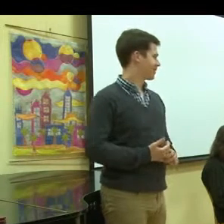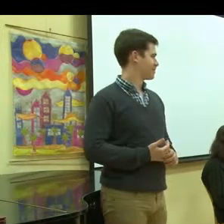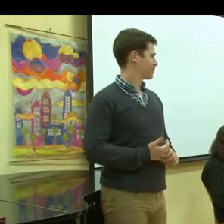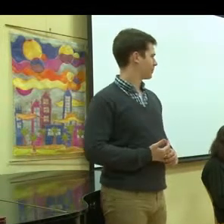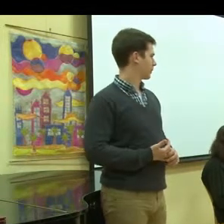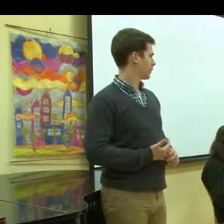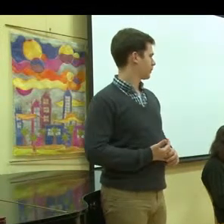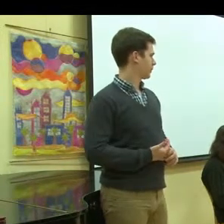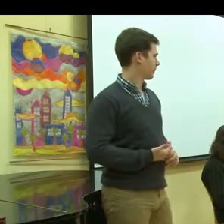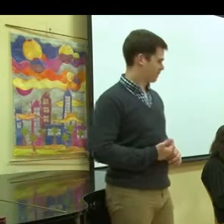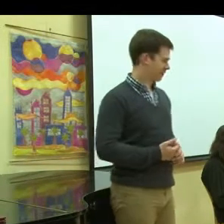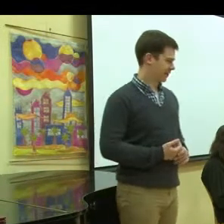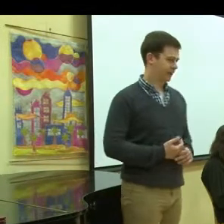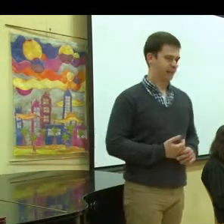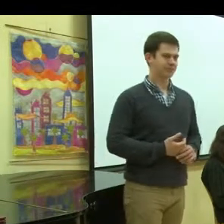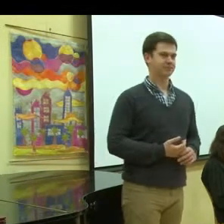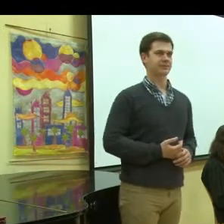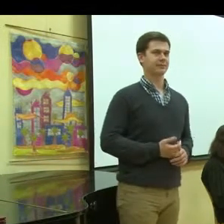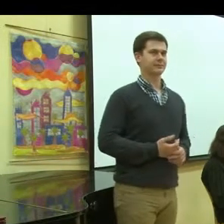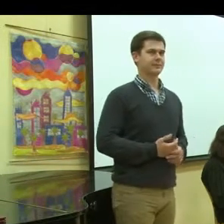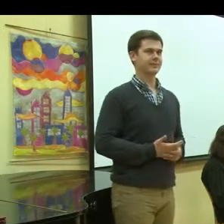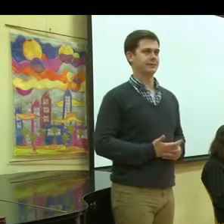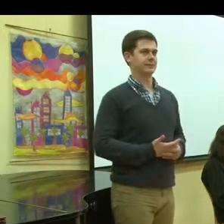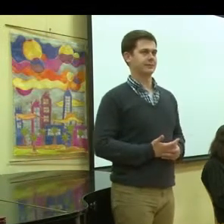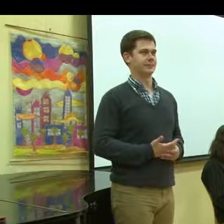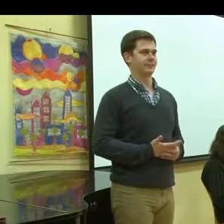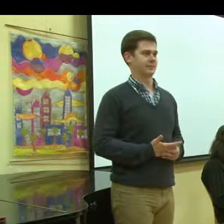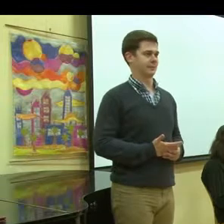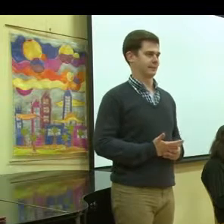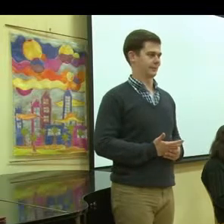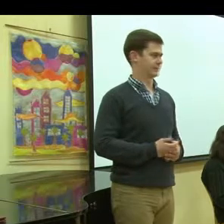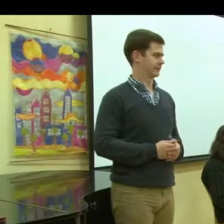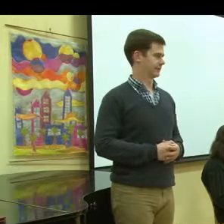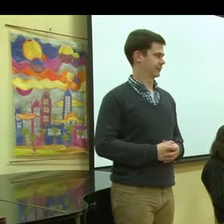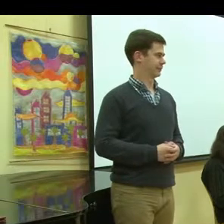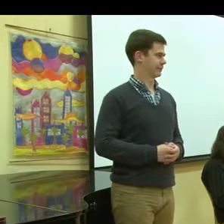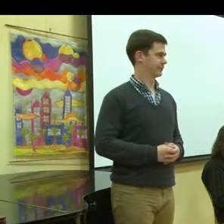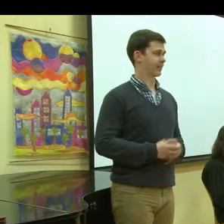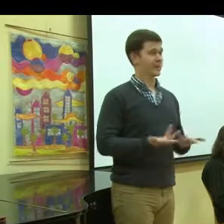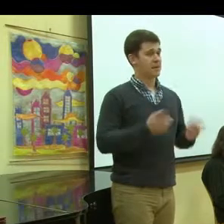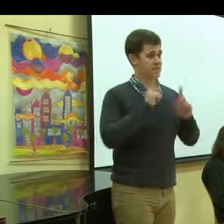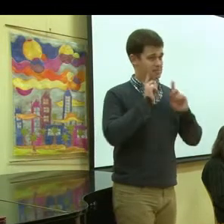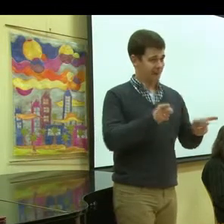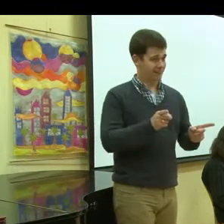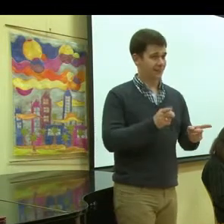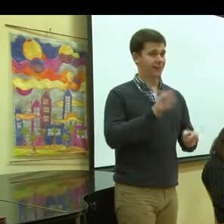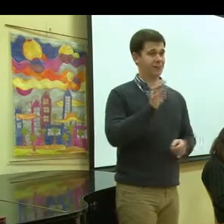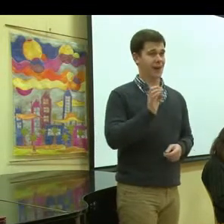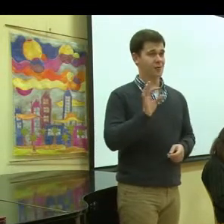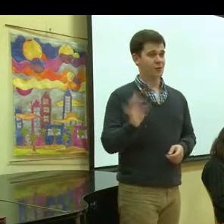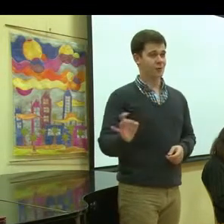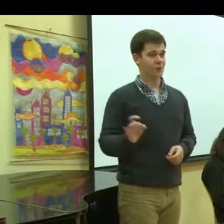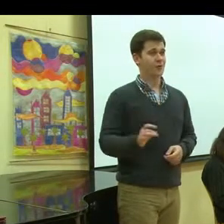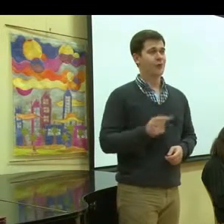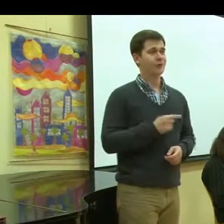Mira, aprender a bailar el tango, en realidad el tango es una cosa que se siente, no se aprende. Tak naprawdę to tango to